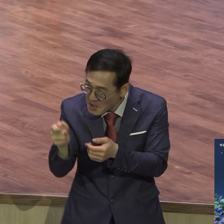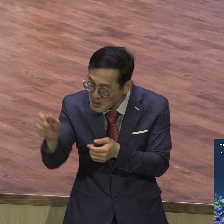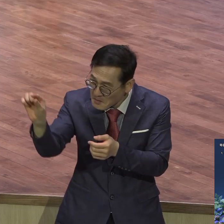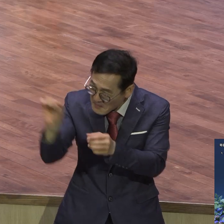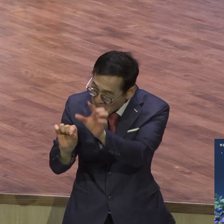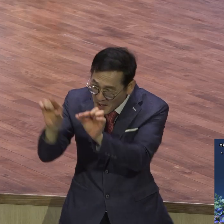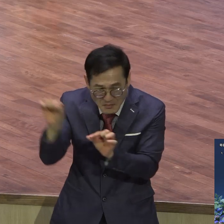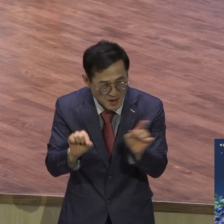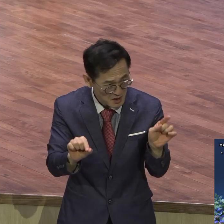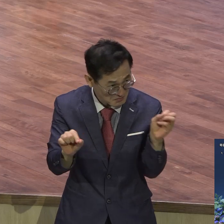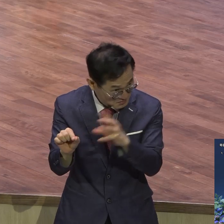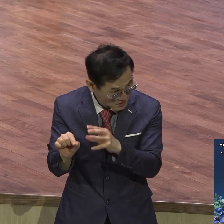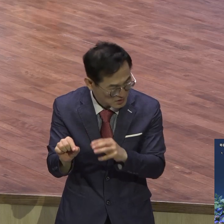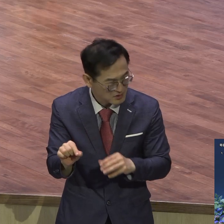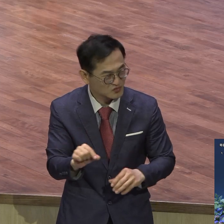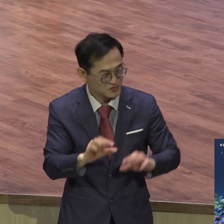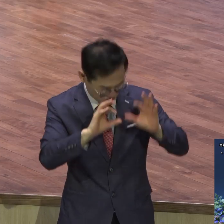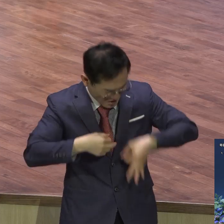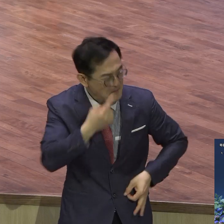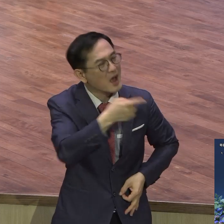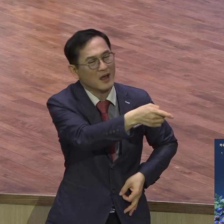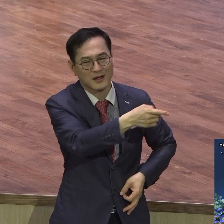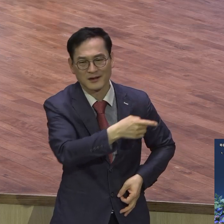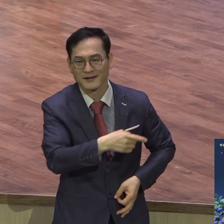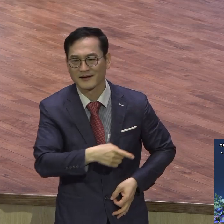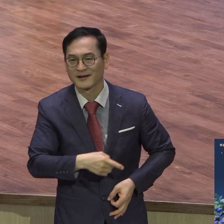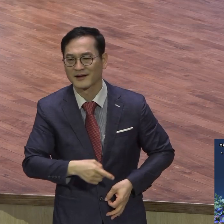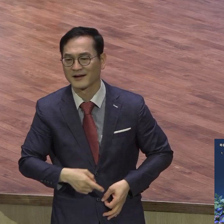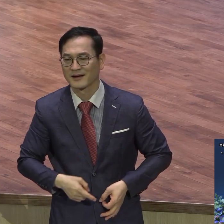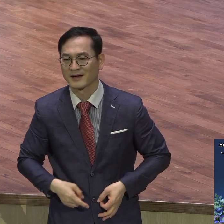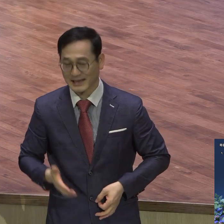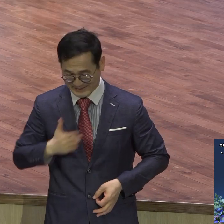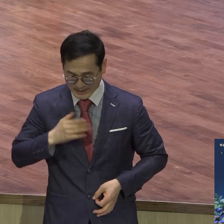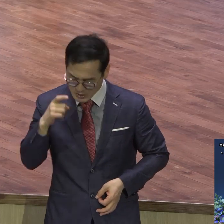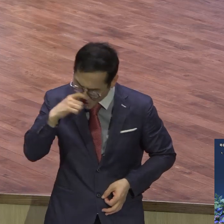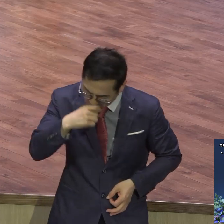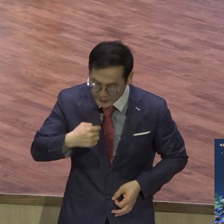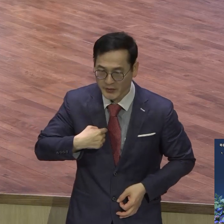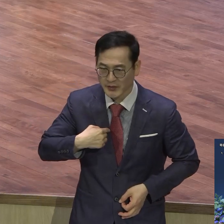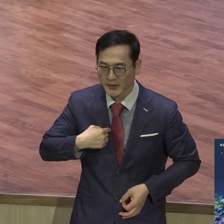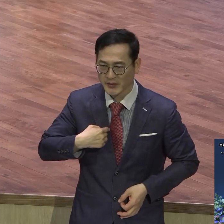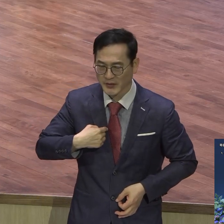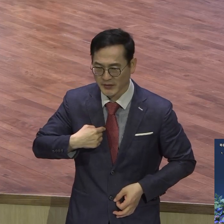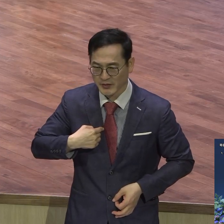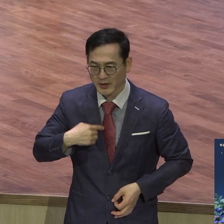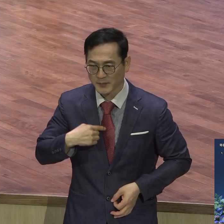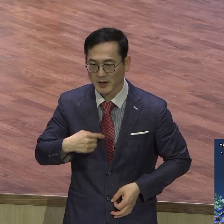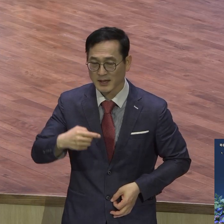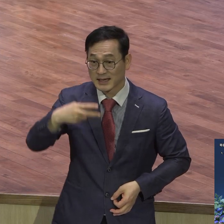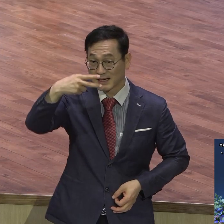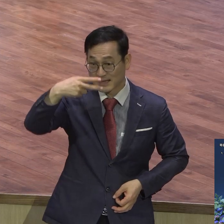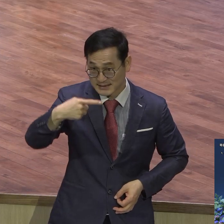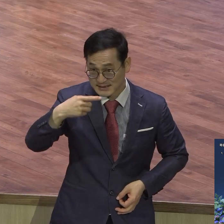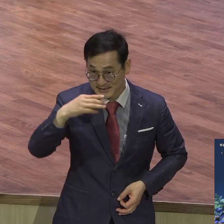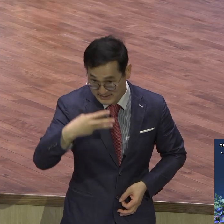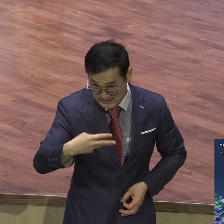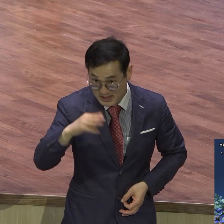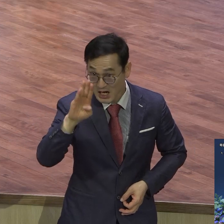말이 비교조차도 안 된다 우리의 허물 우리의 덜포는 통나무 덜포는